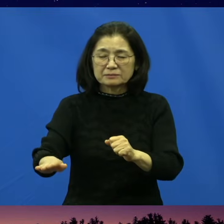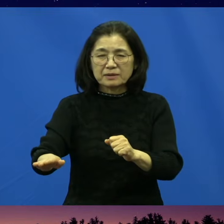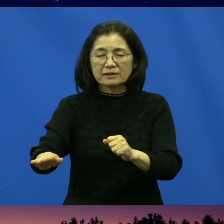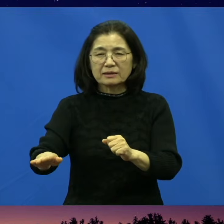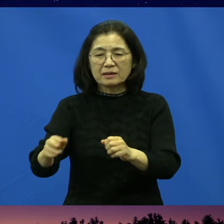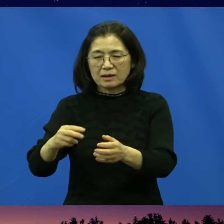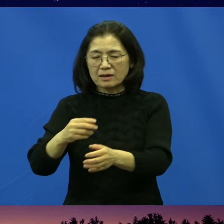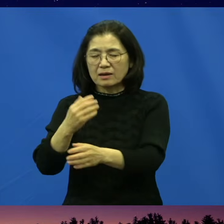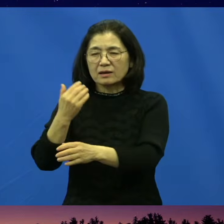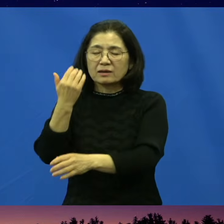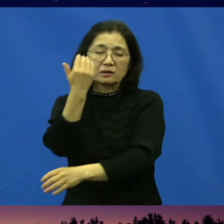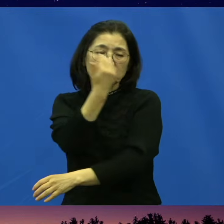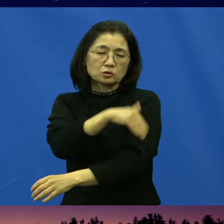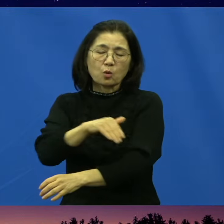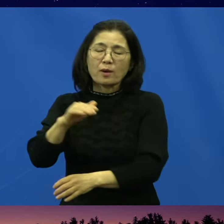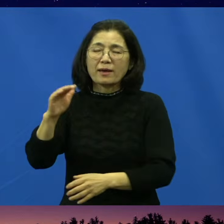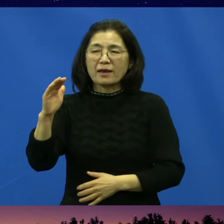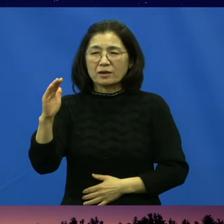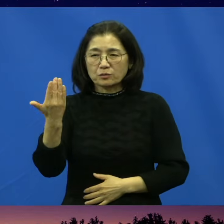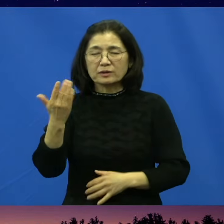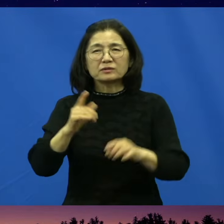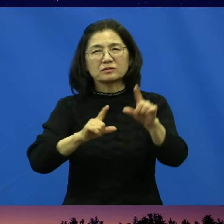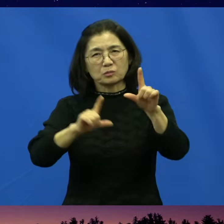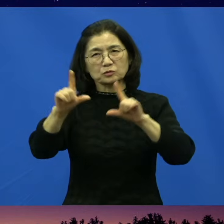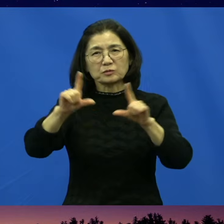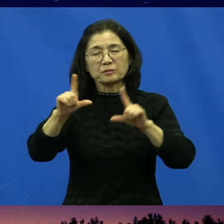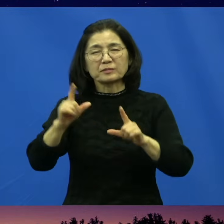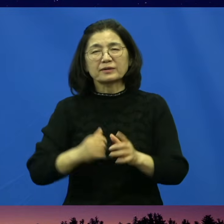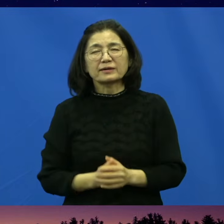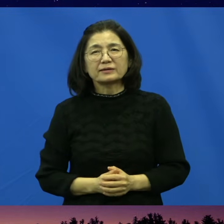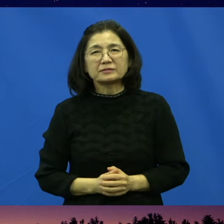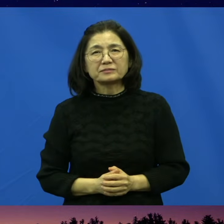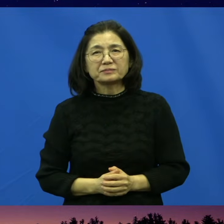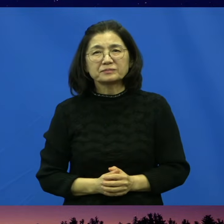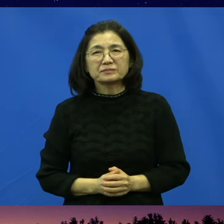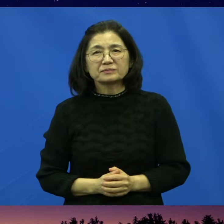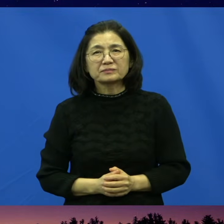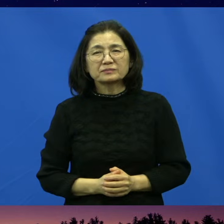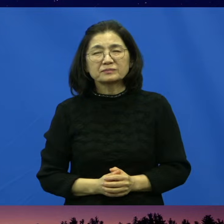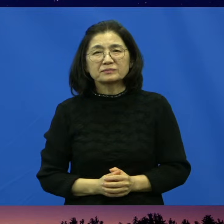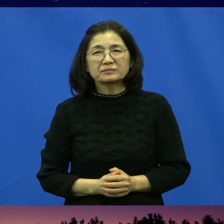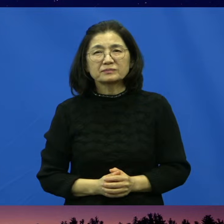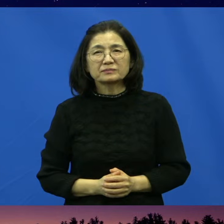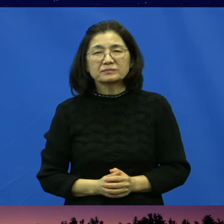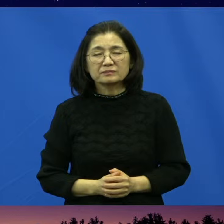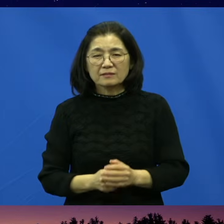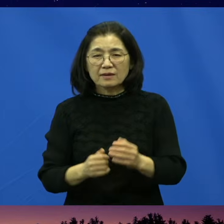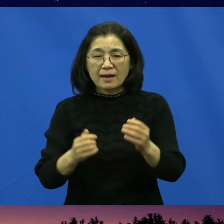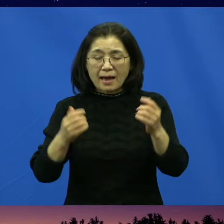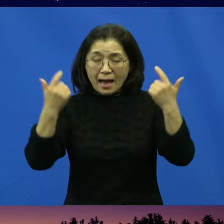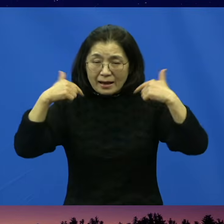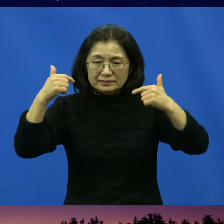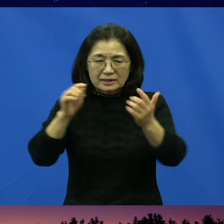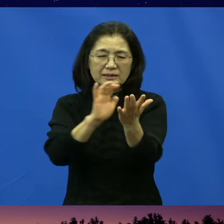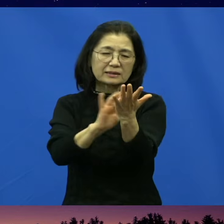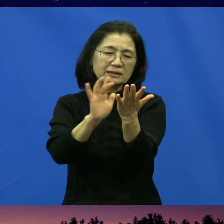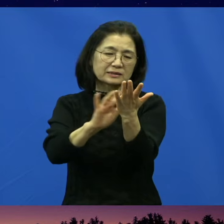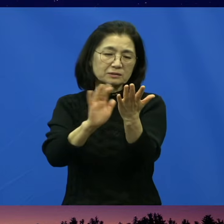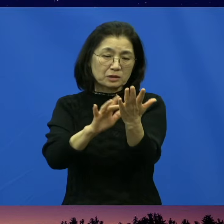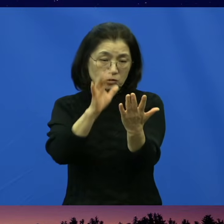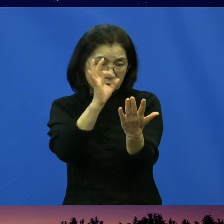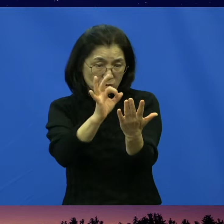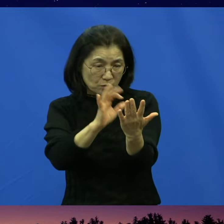되는 그러한 삶의 모습입니다. 늘 스마트폰을 들고 살지만, 그래서